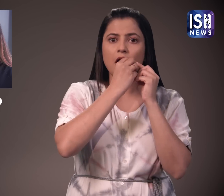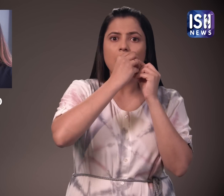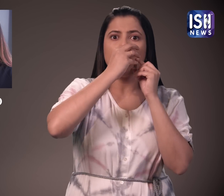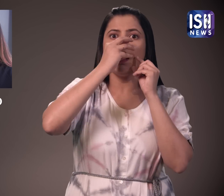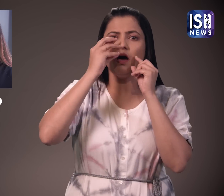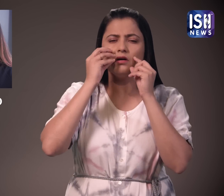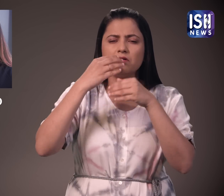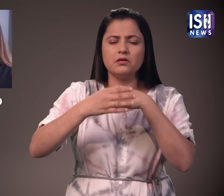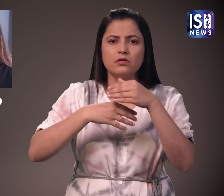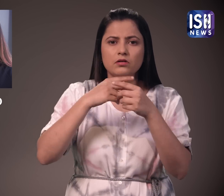बना दिया है